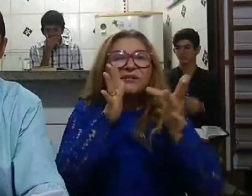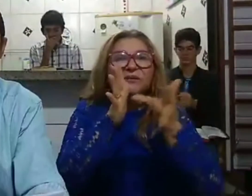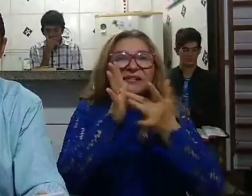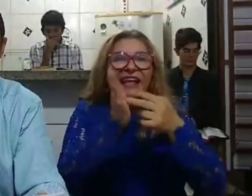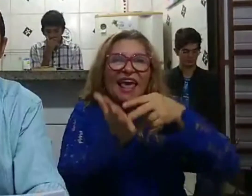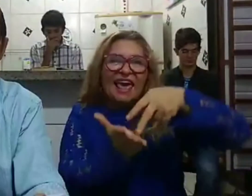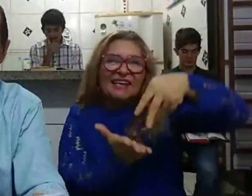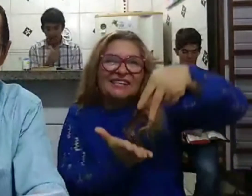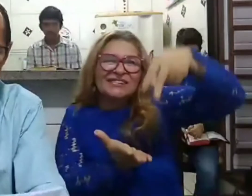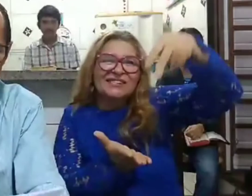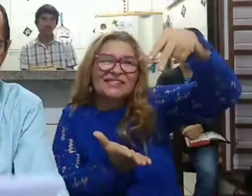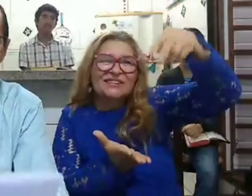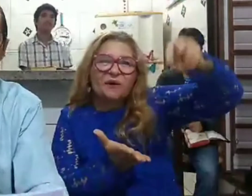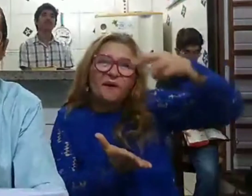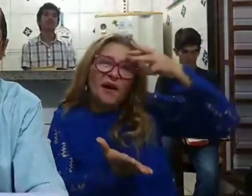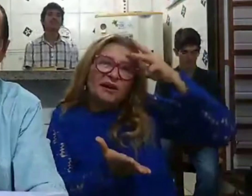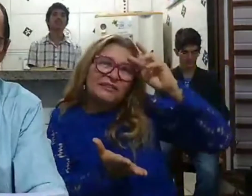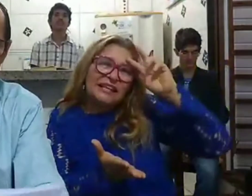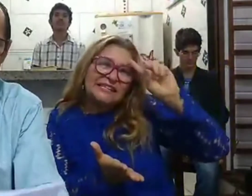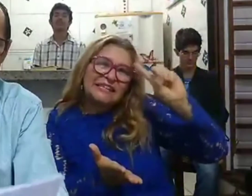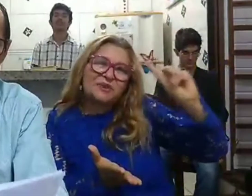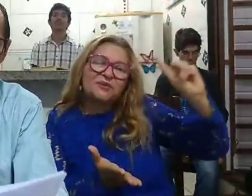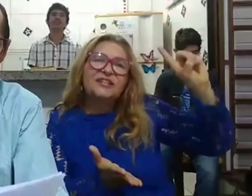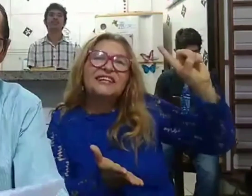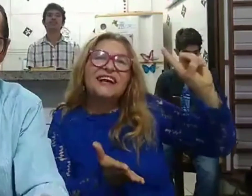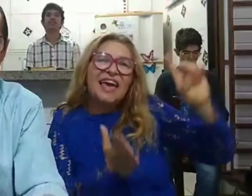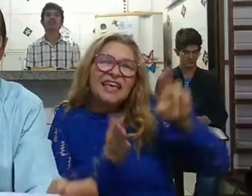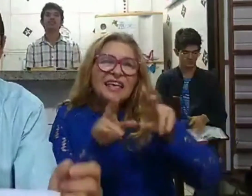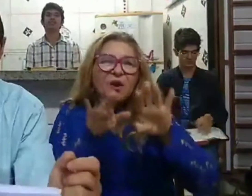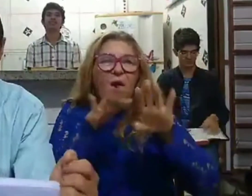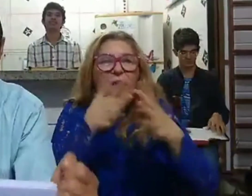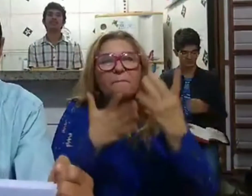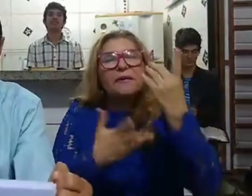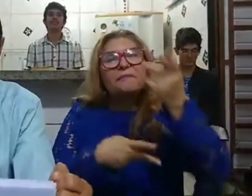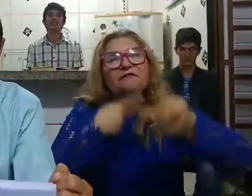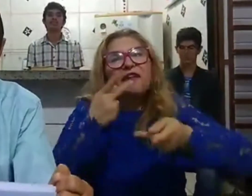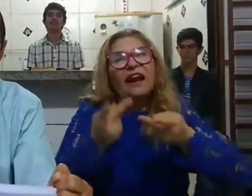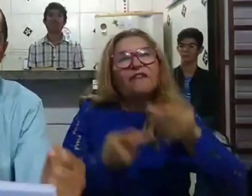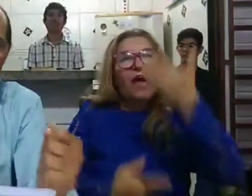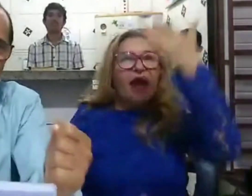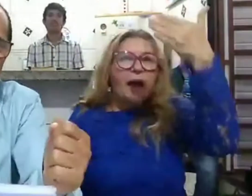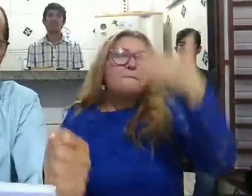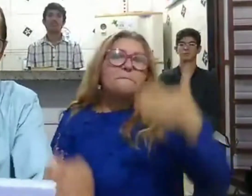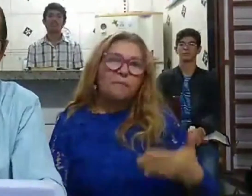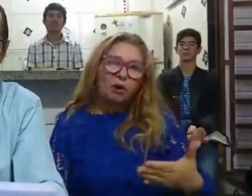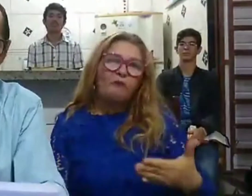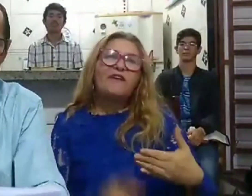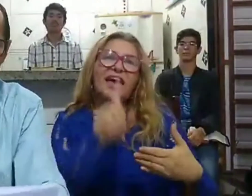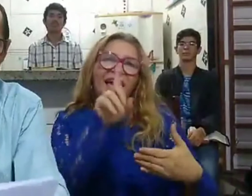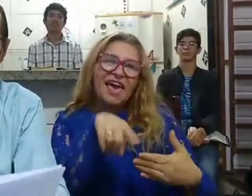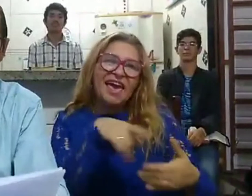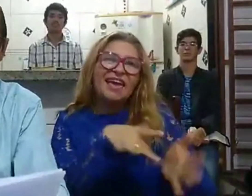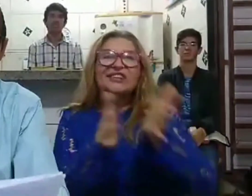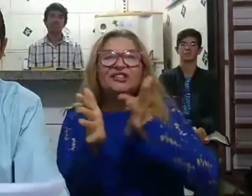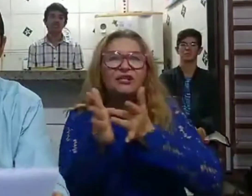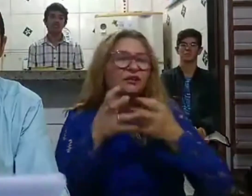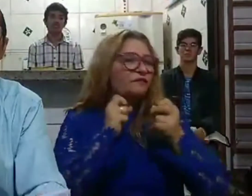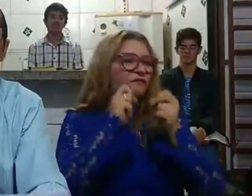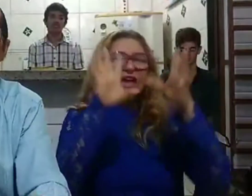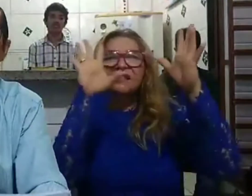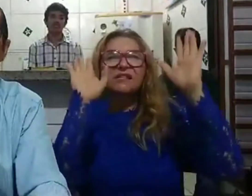dia, conforme as Escrituras já anunciavam. Esta é a prova que Jesus venceu o pecado,